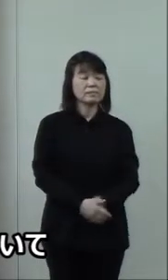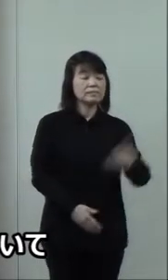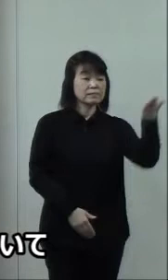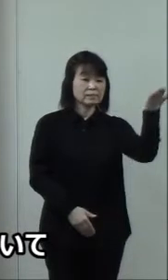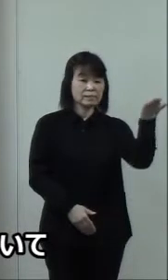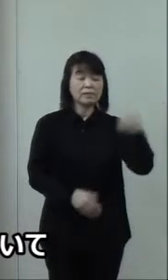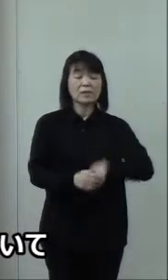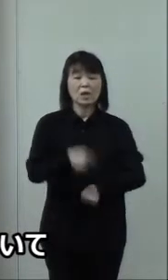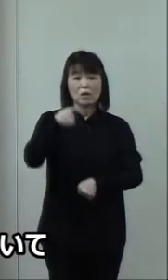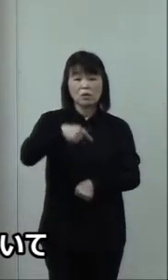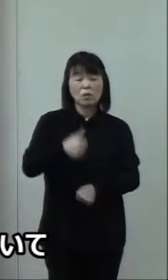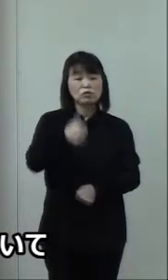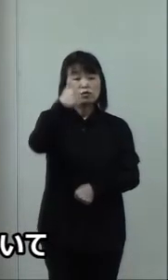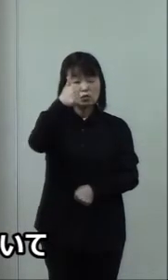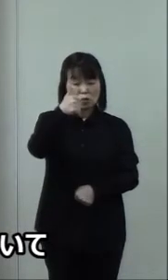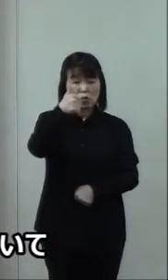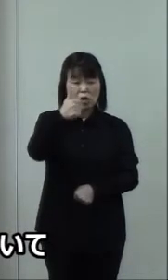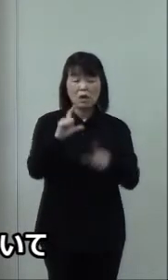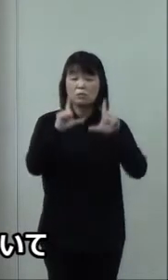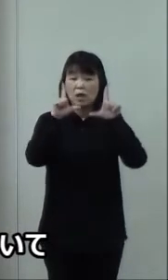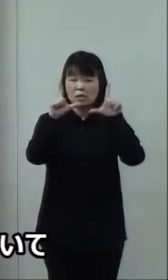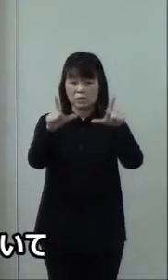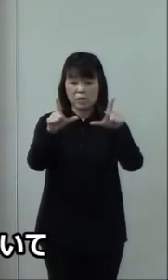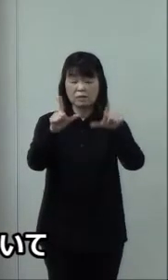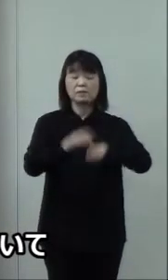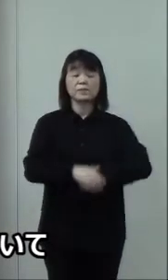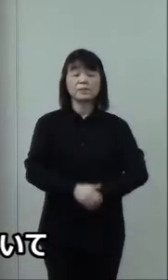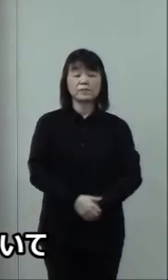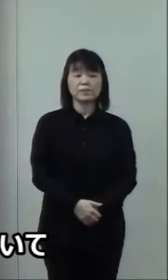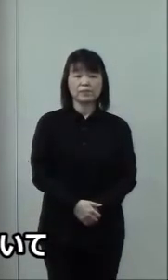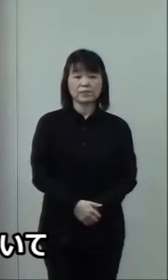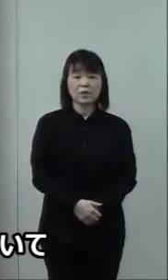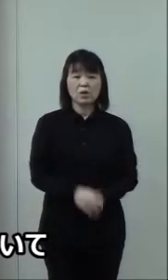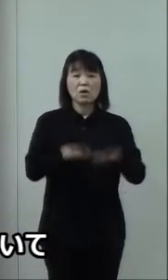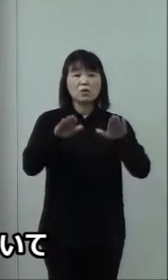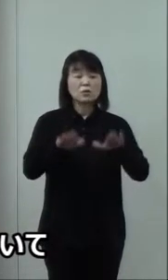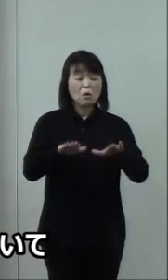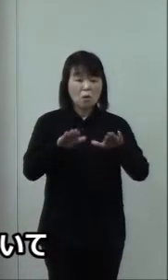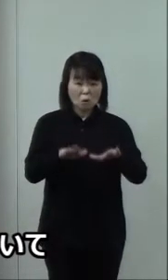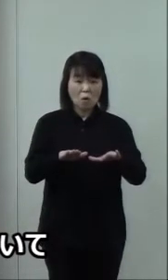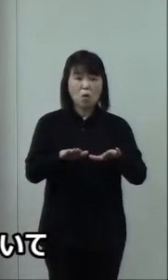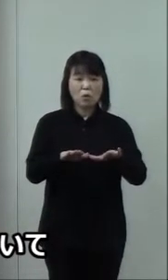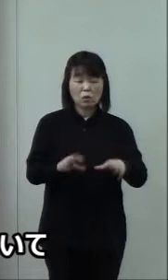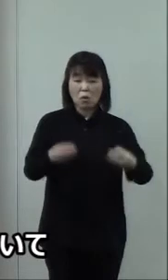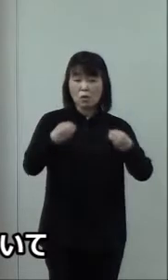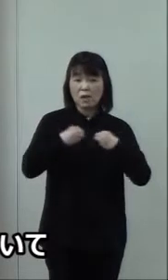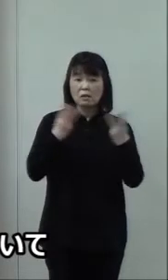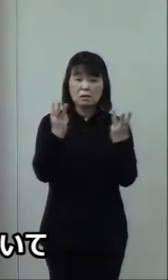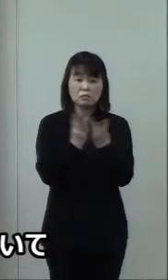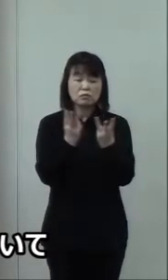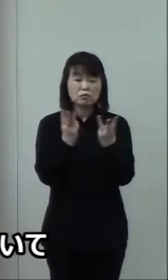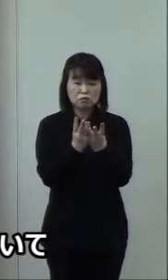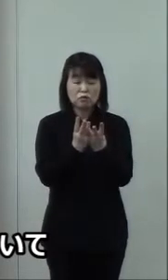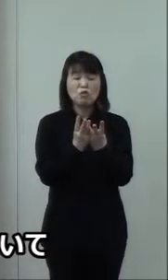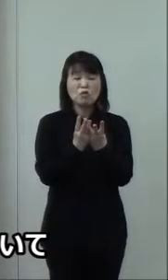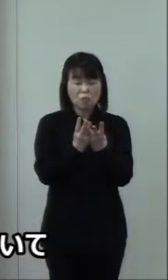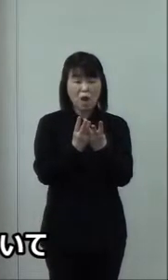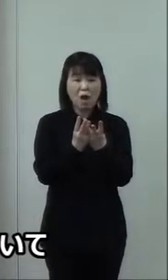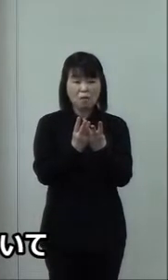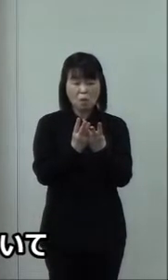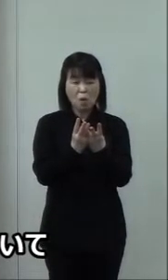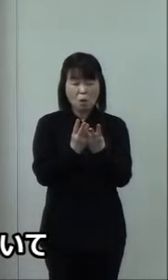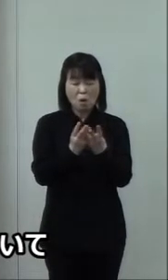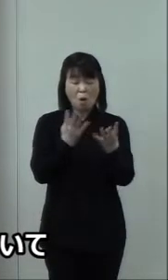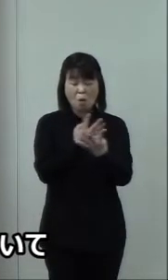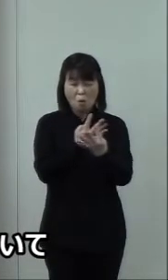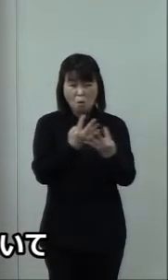はい、教育長杉田ですけども確かに、今日の発表数は、県内非常に多いような状況でございました。